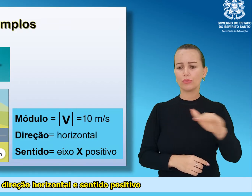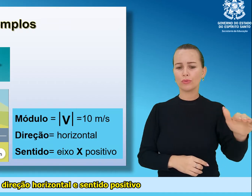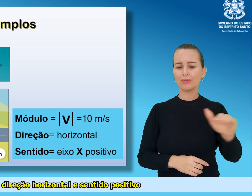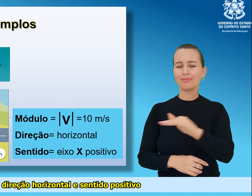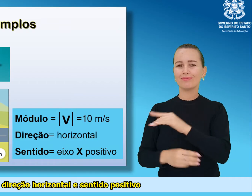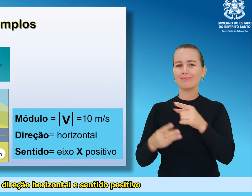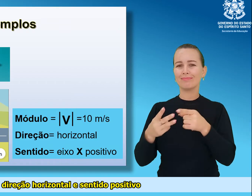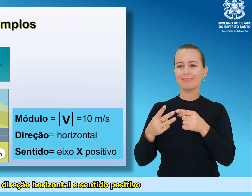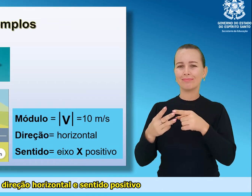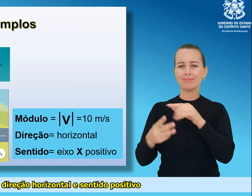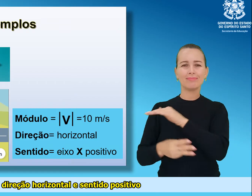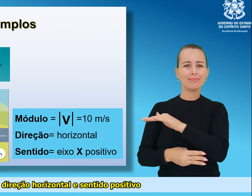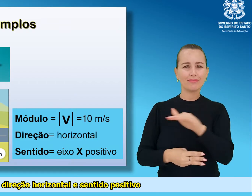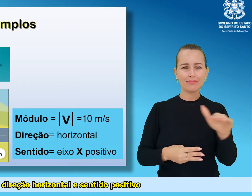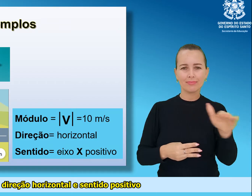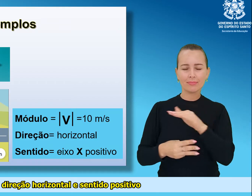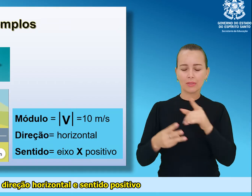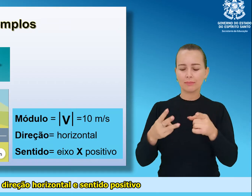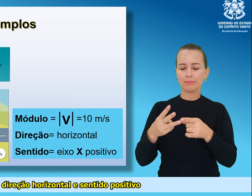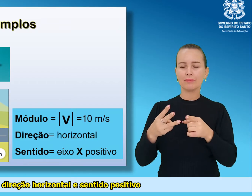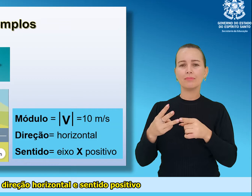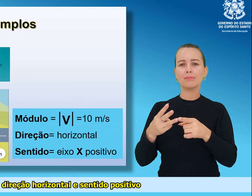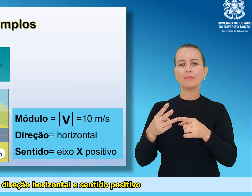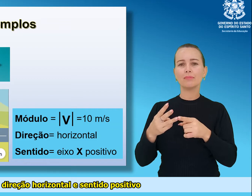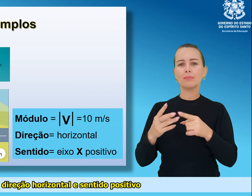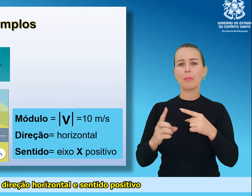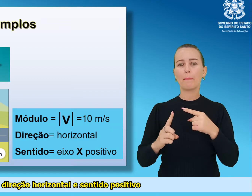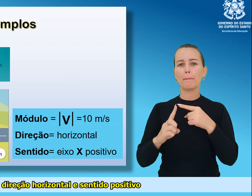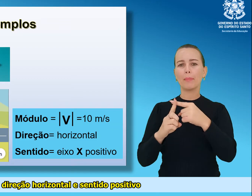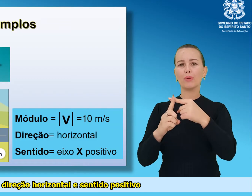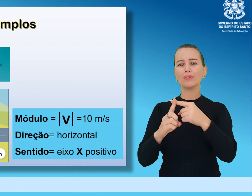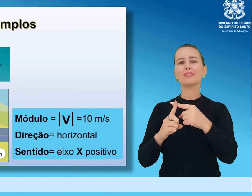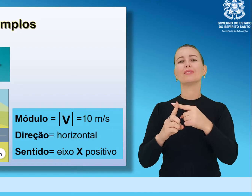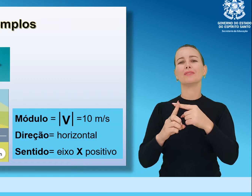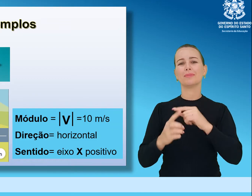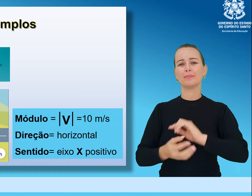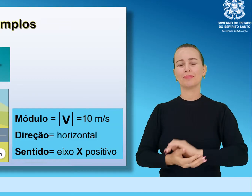direção horizontal e sentido positivo.